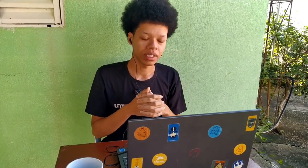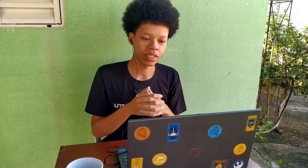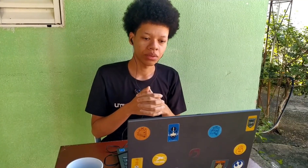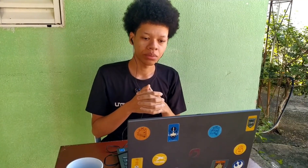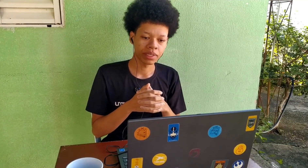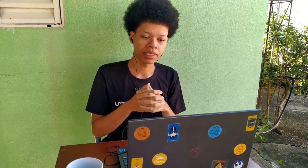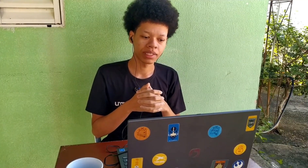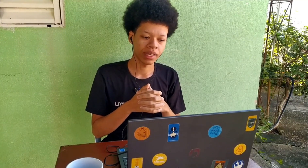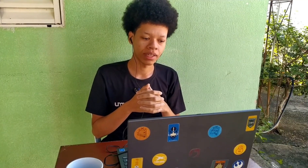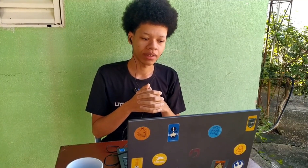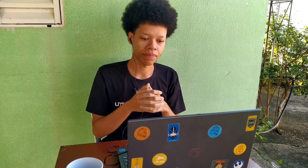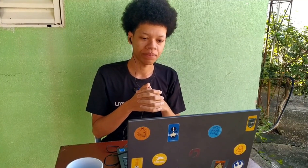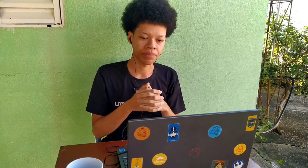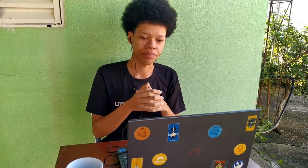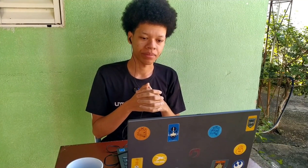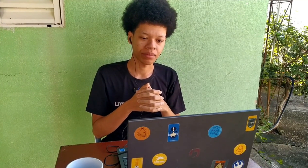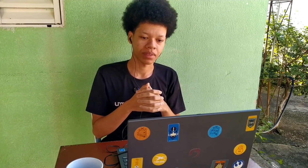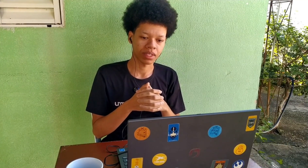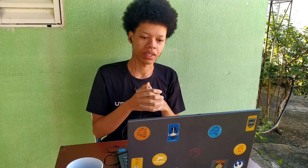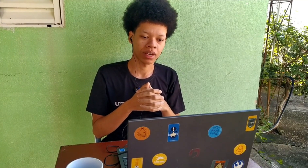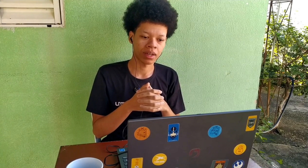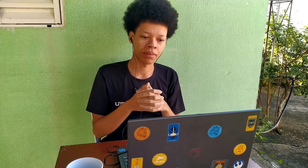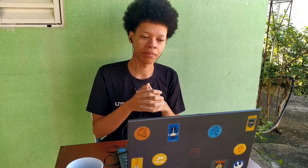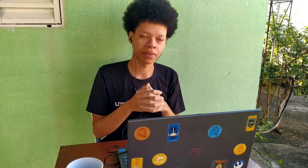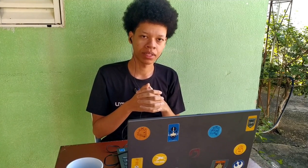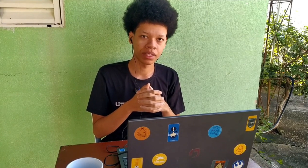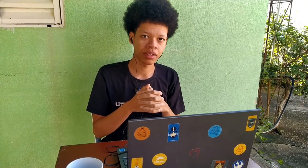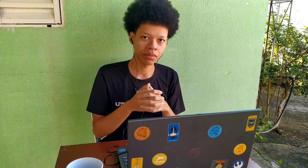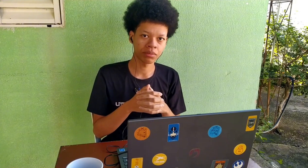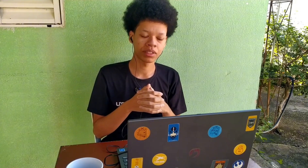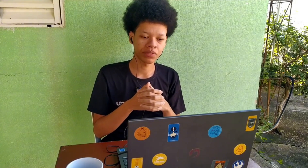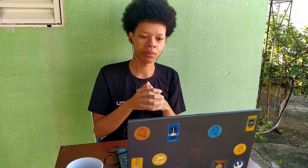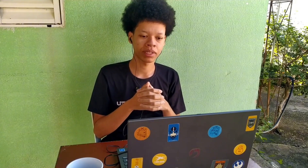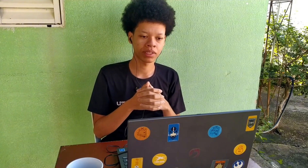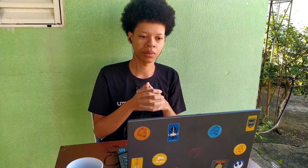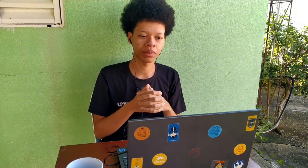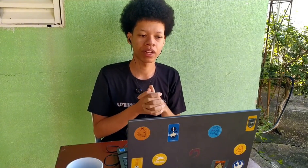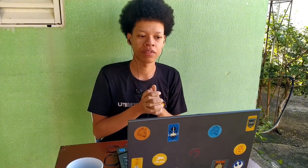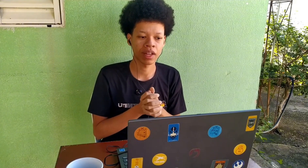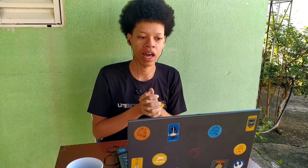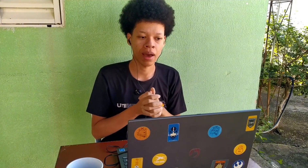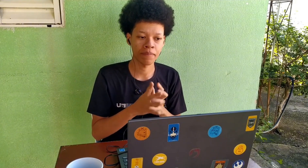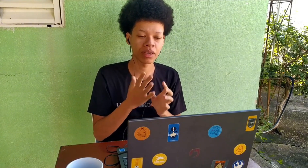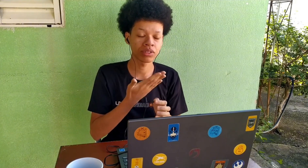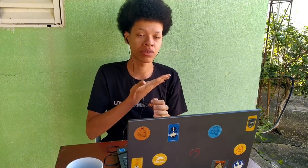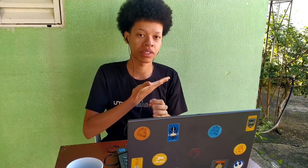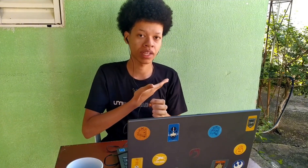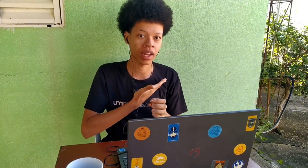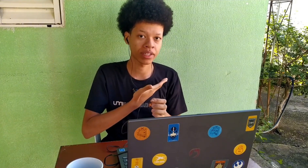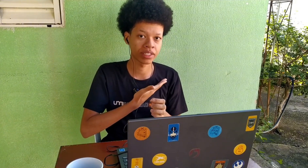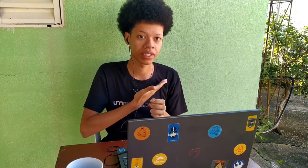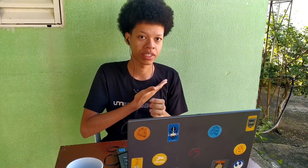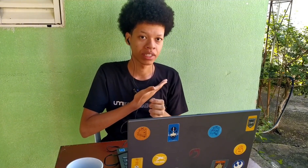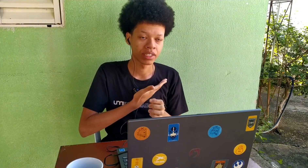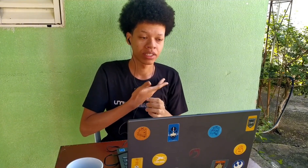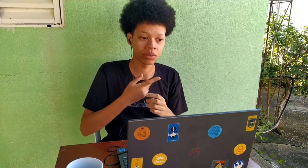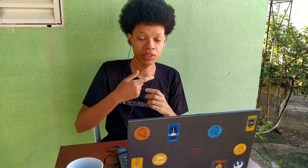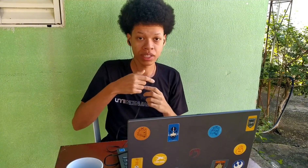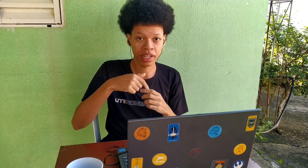e comecei a perder muita informação, porque ele fala: amigo de verdade não te